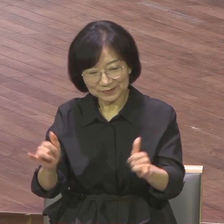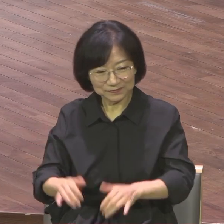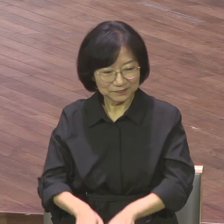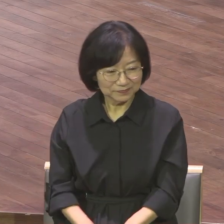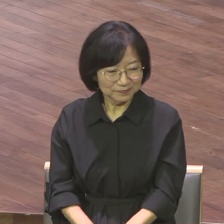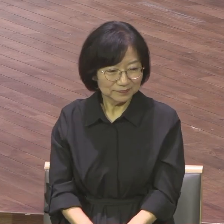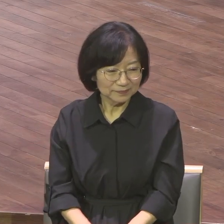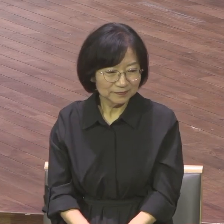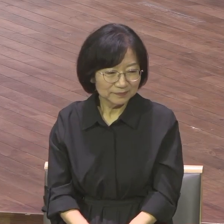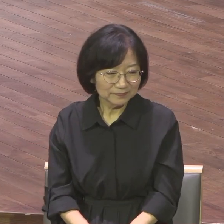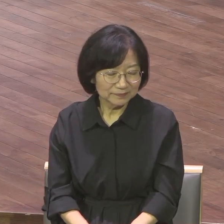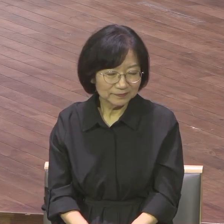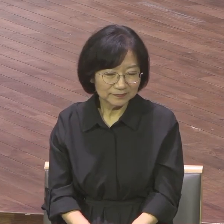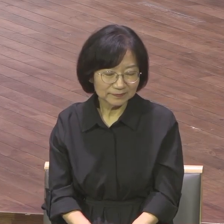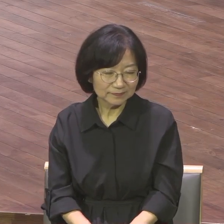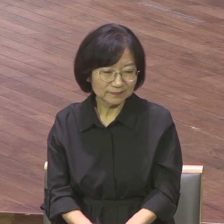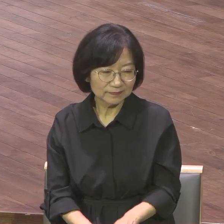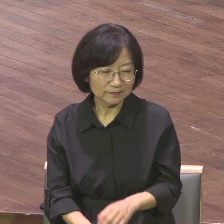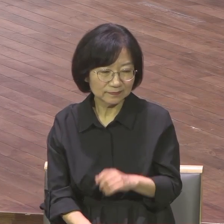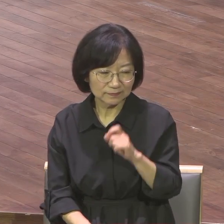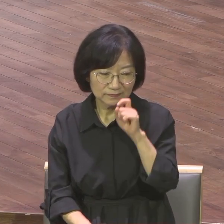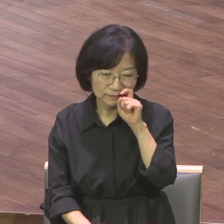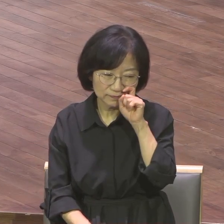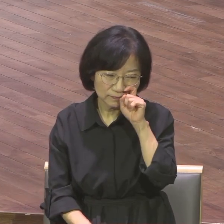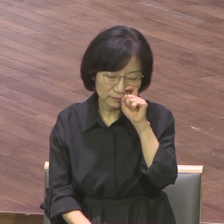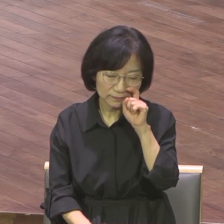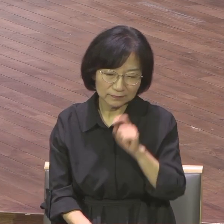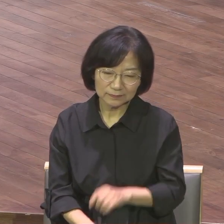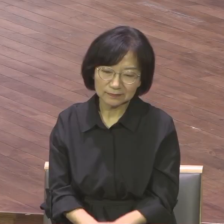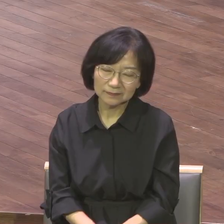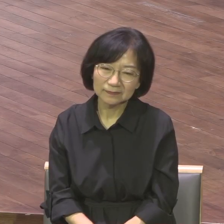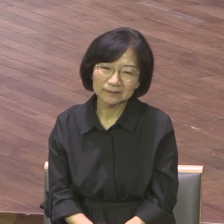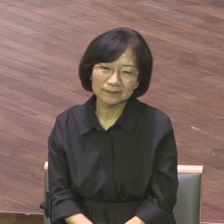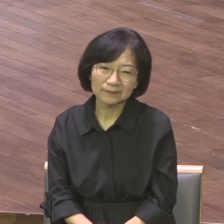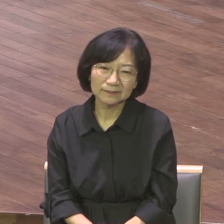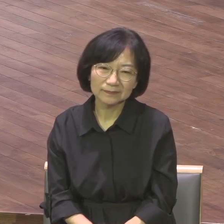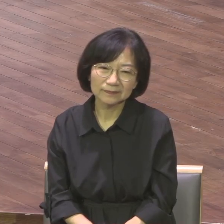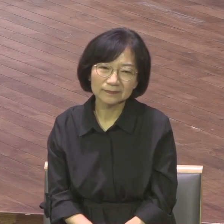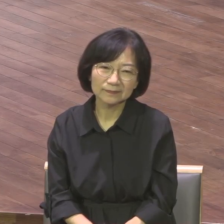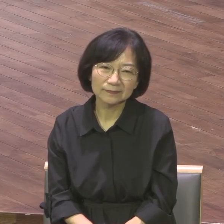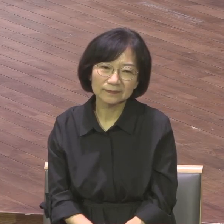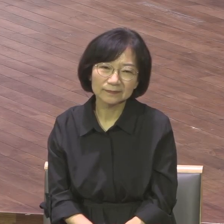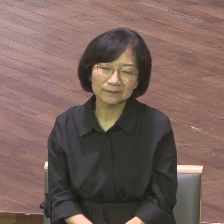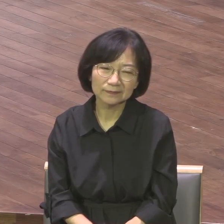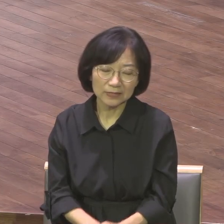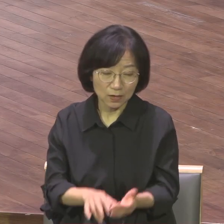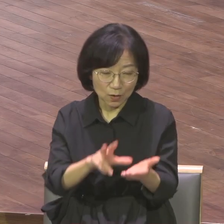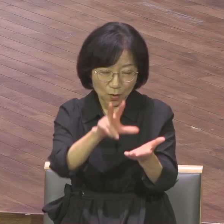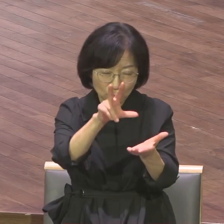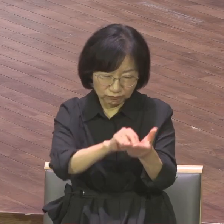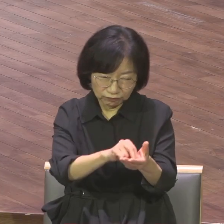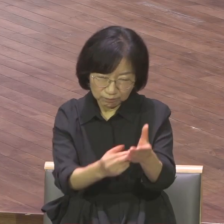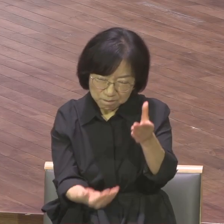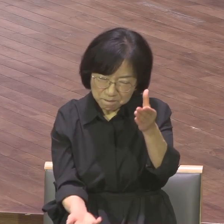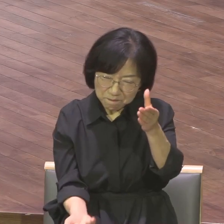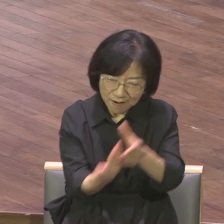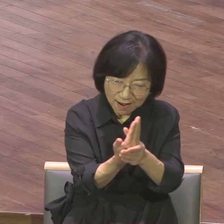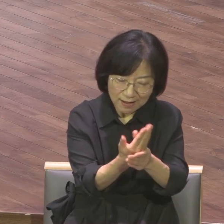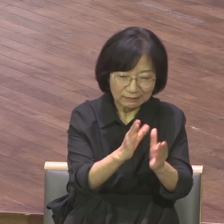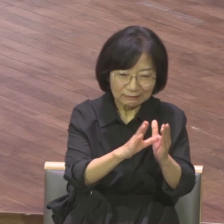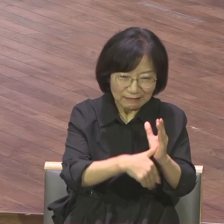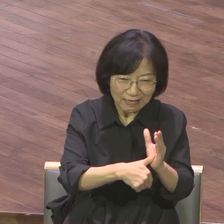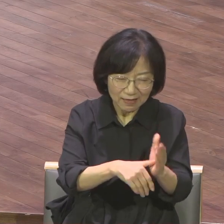이렇게 되면 나타나는 것이 뭐냐? 문제, 사건 앞에 원망하고 불평하는 것이